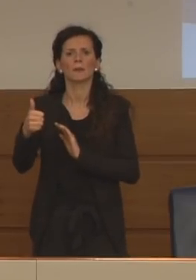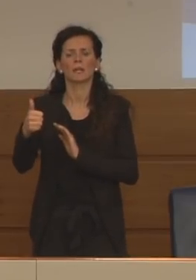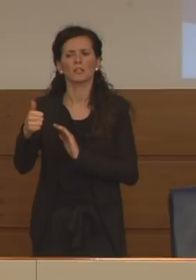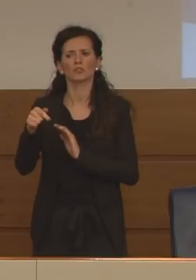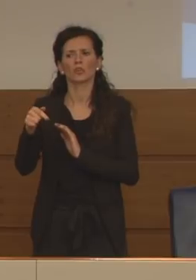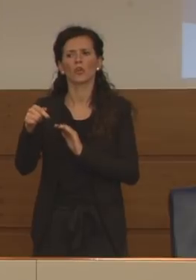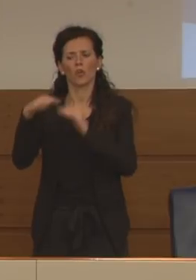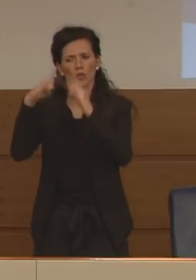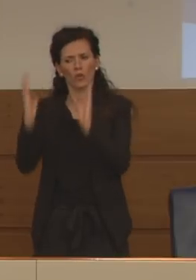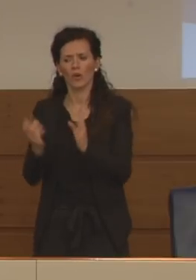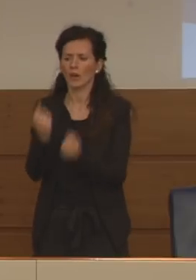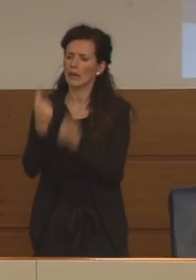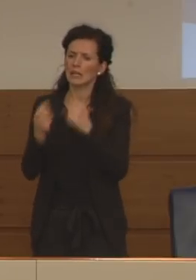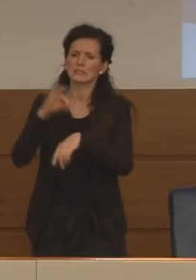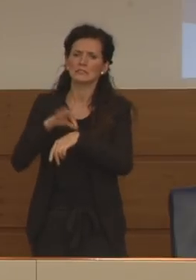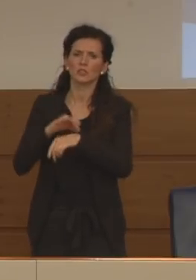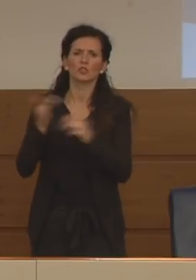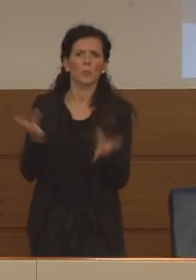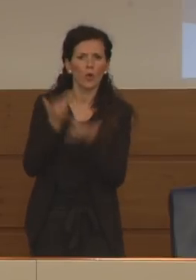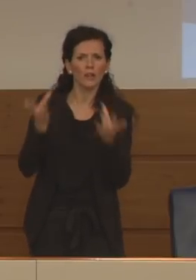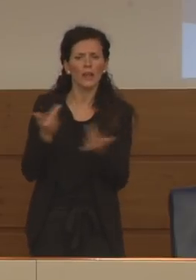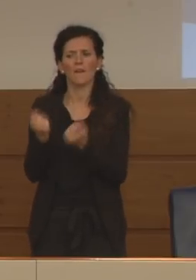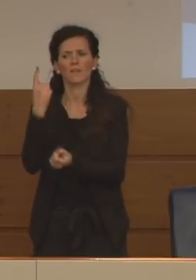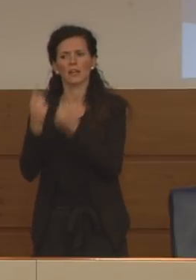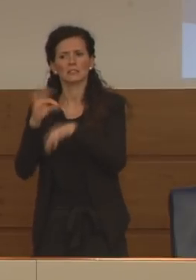sintomi che con sintomi lievi